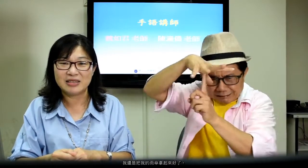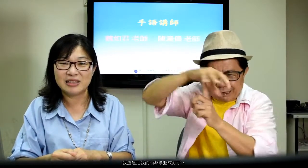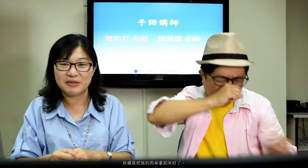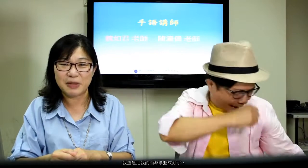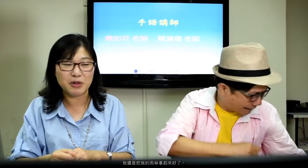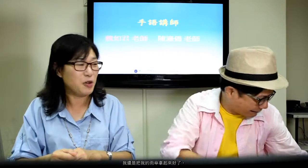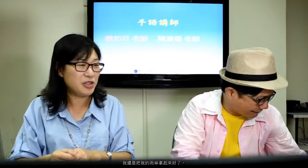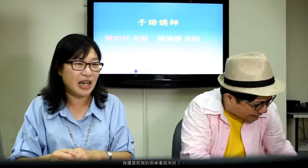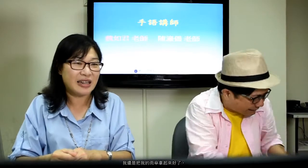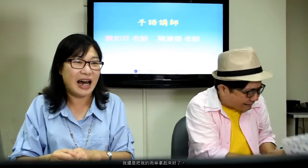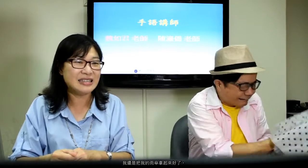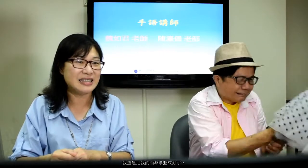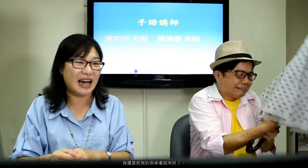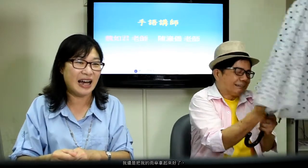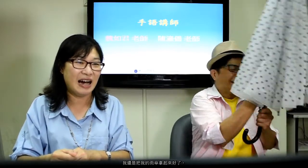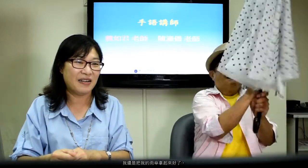是把我的雨伞拿起来好